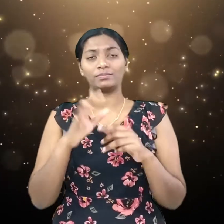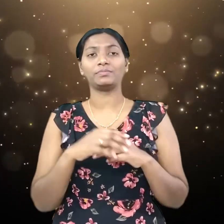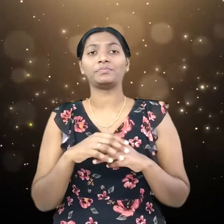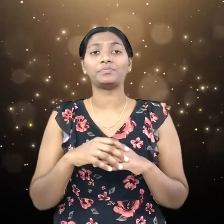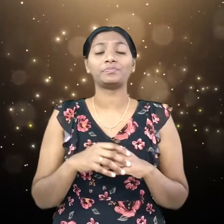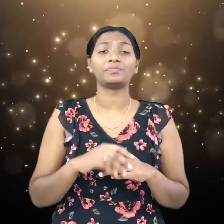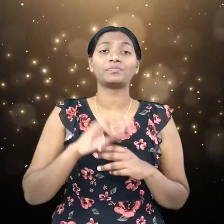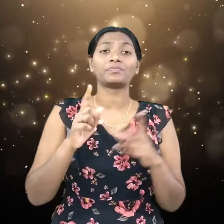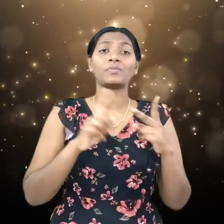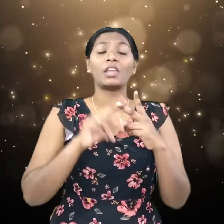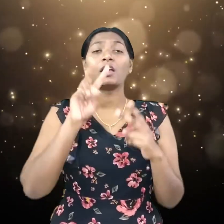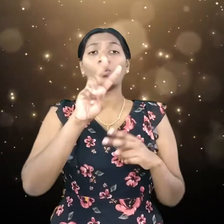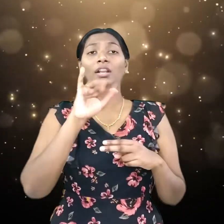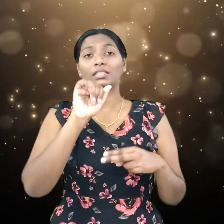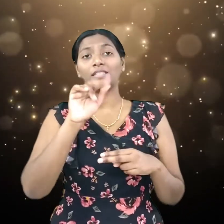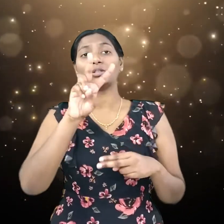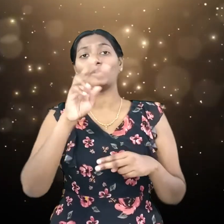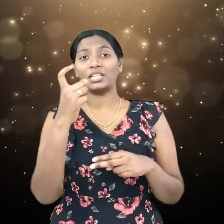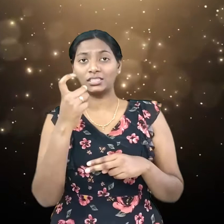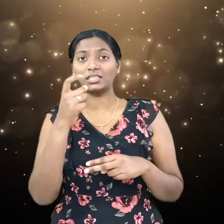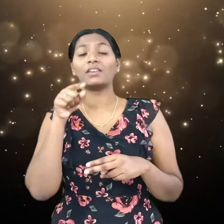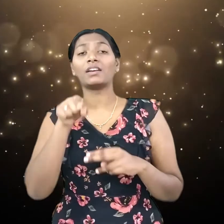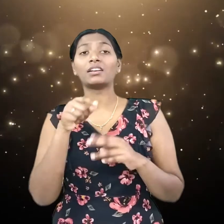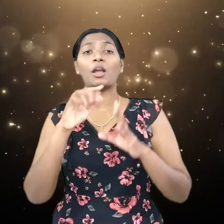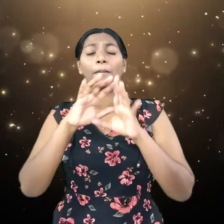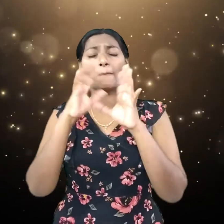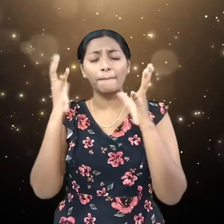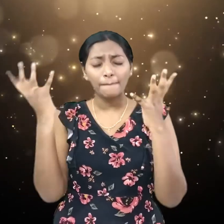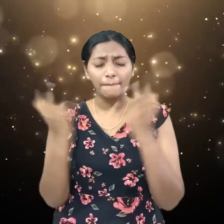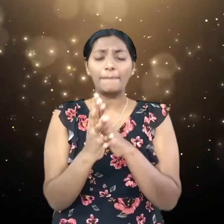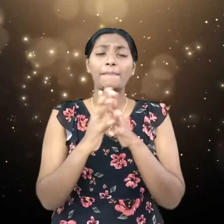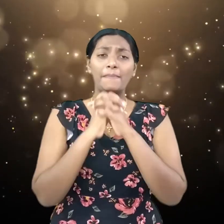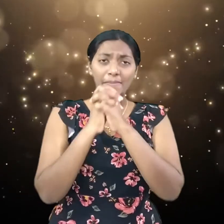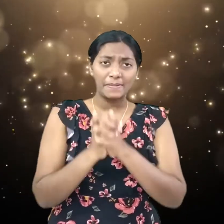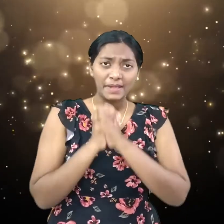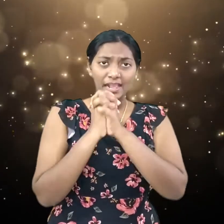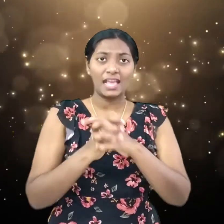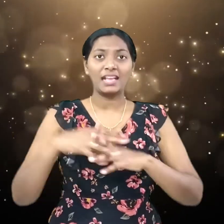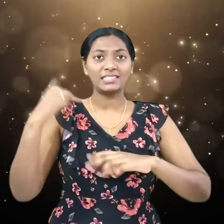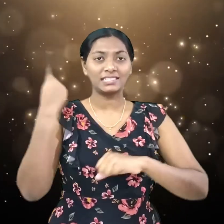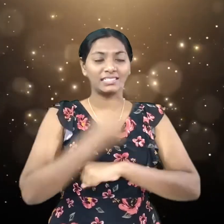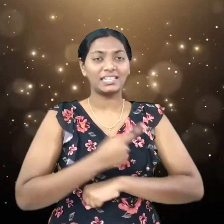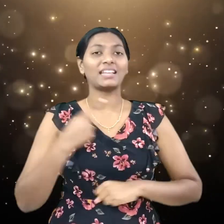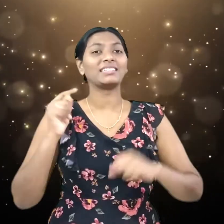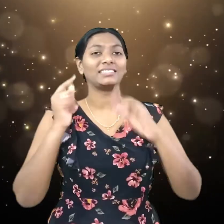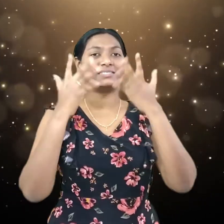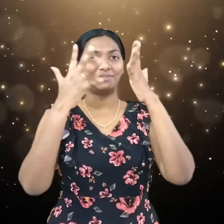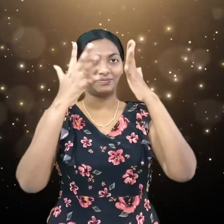बाद 26 और 27 मार्च को क्या है, ग्लोबल डे ऑफ प्रेयर। प्रेज़ द लॉर्ड। जोर से ताली बजा सकते हैं